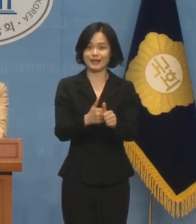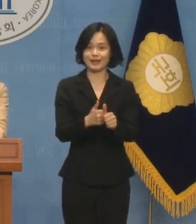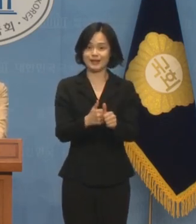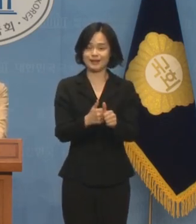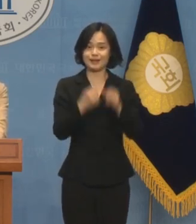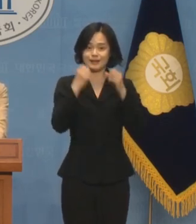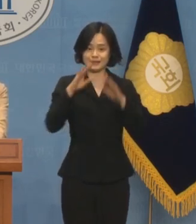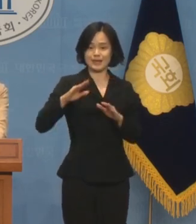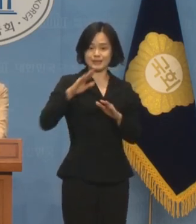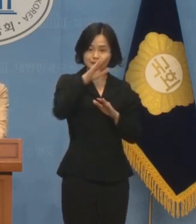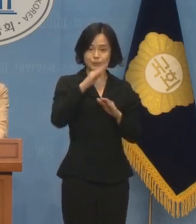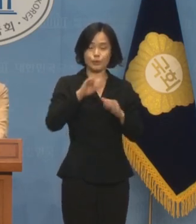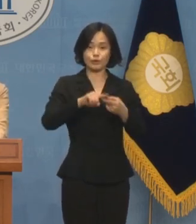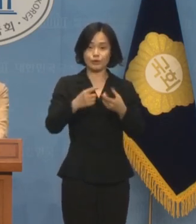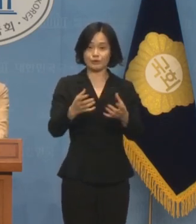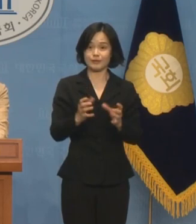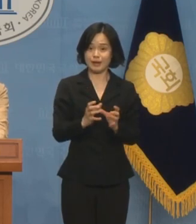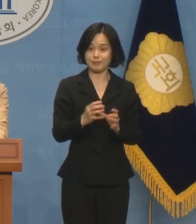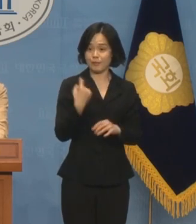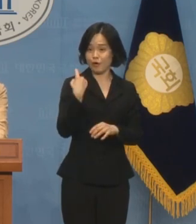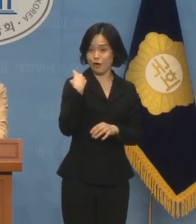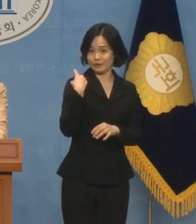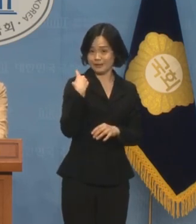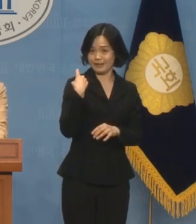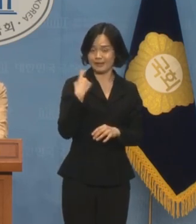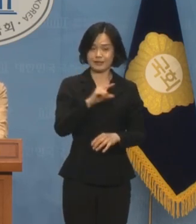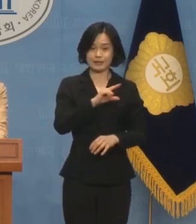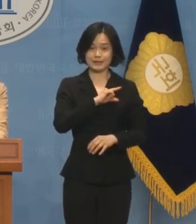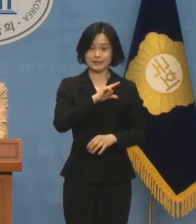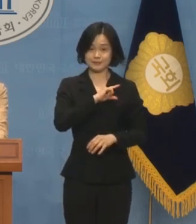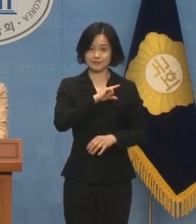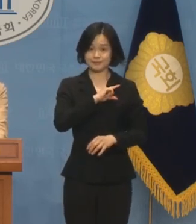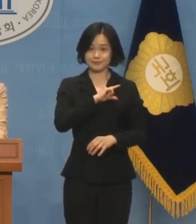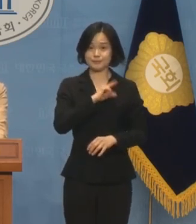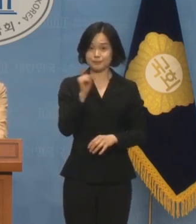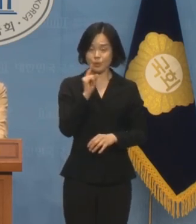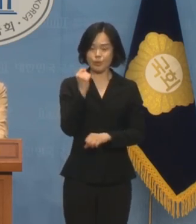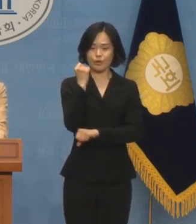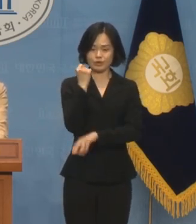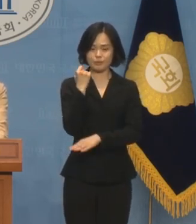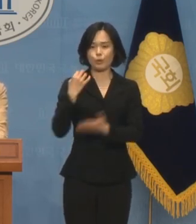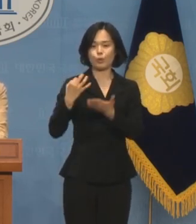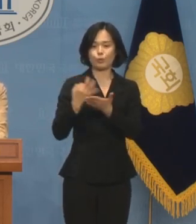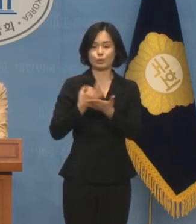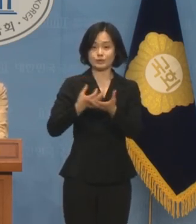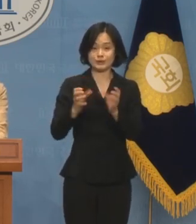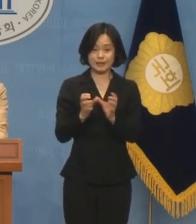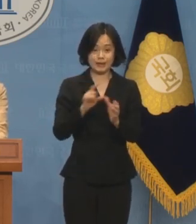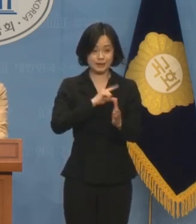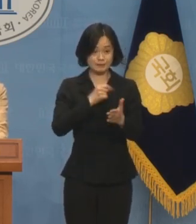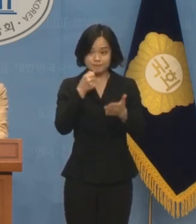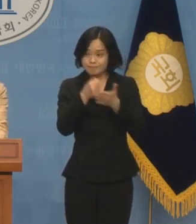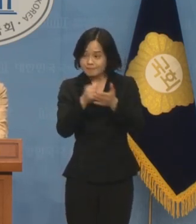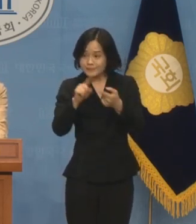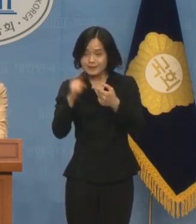임시 원 대회에서 당명을 기본소득 당으로 개정하는 것을 만장일치로